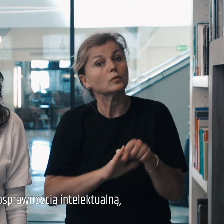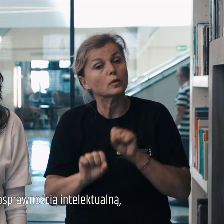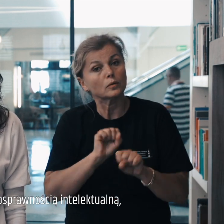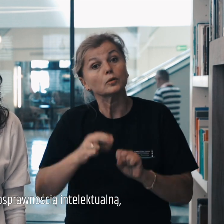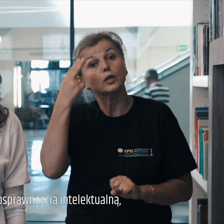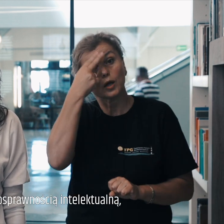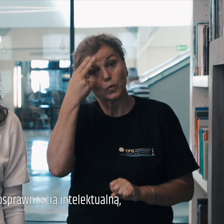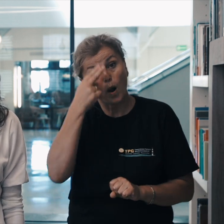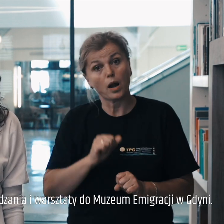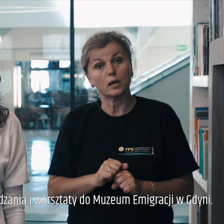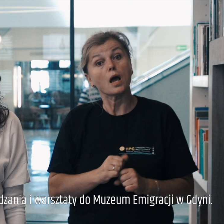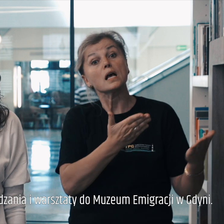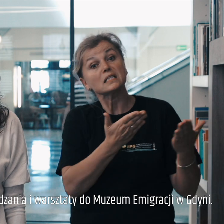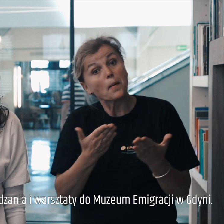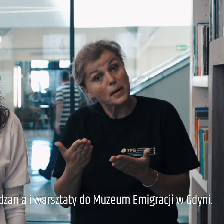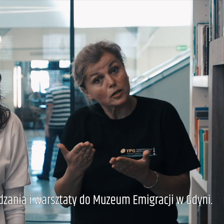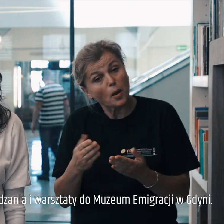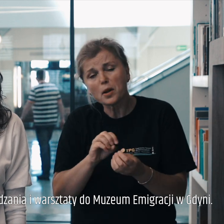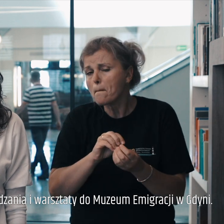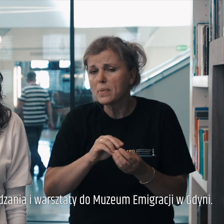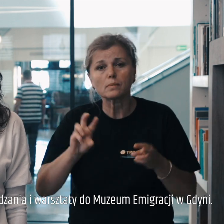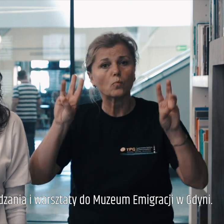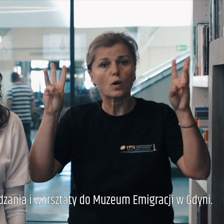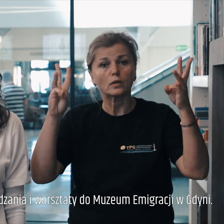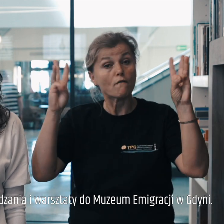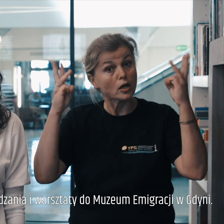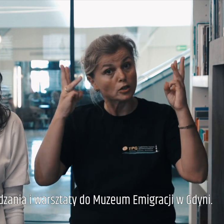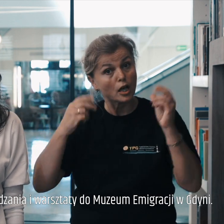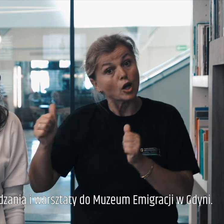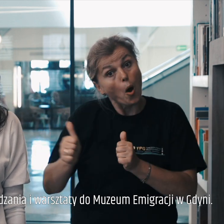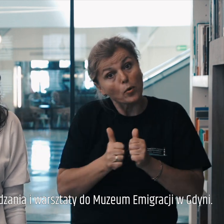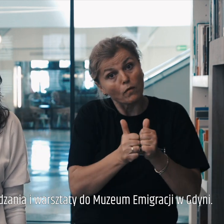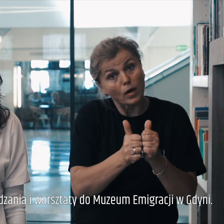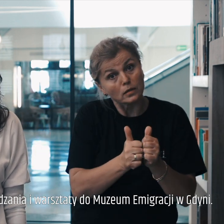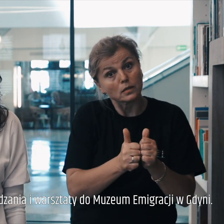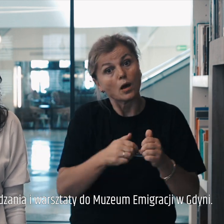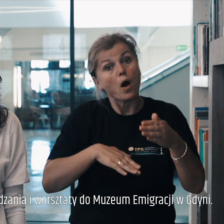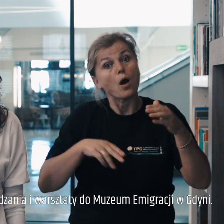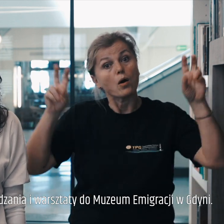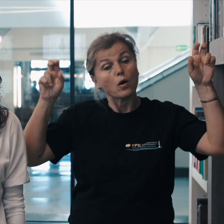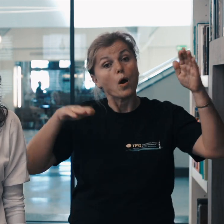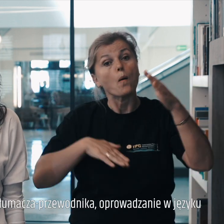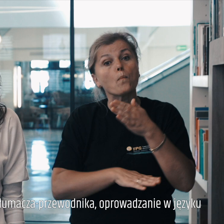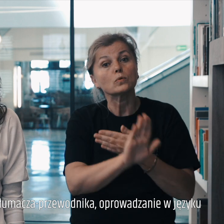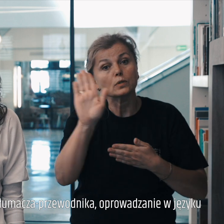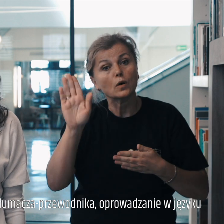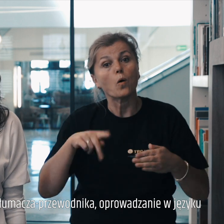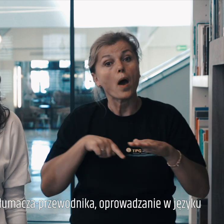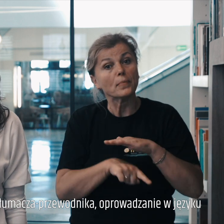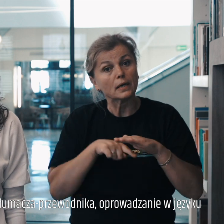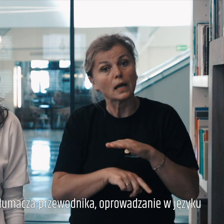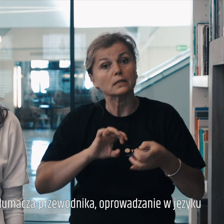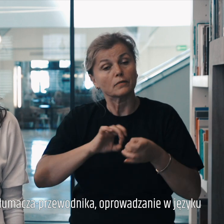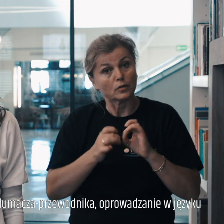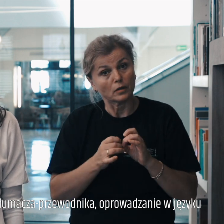intelektualną, zapraszamy na bezpłatne oprowadzania i warsztaty do Muzeum Emigracji w Gdyni. Aby umówić